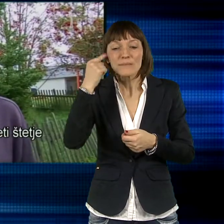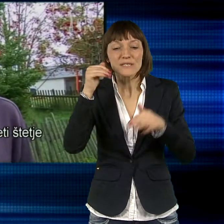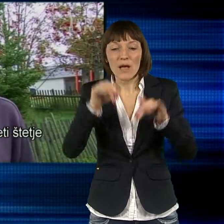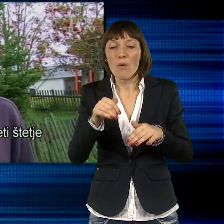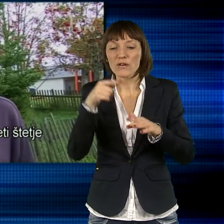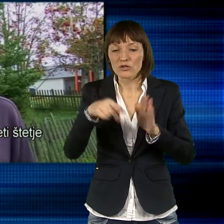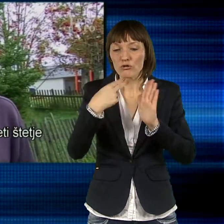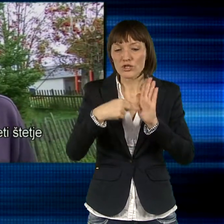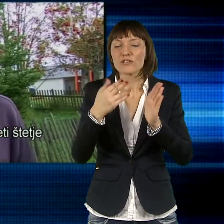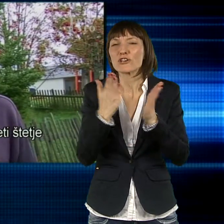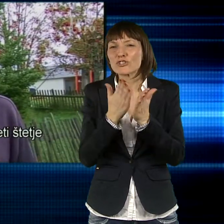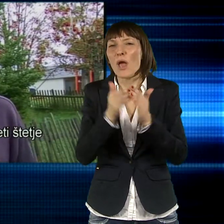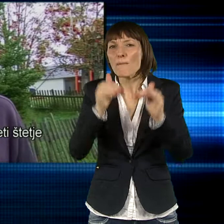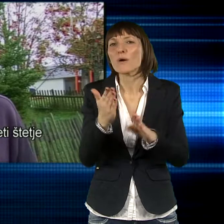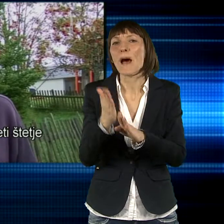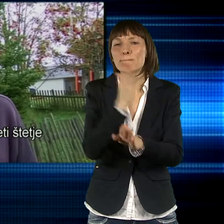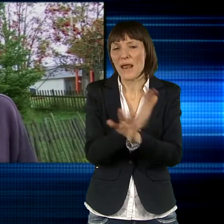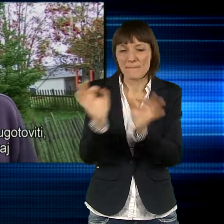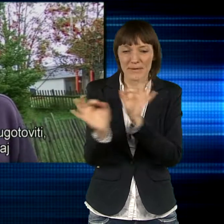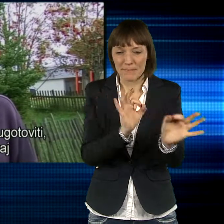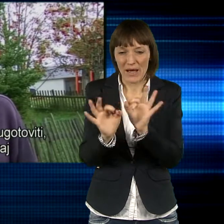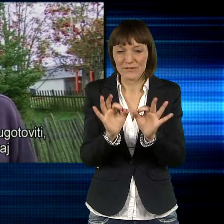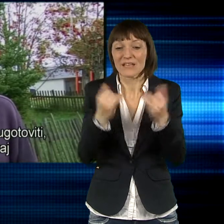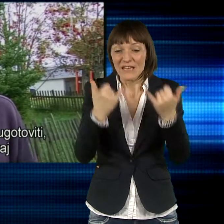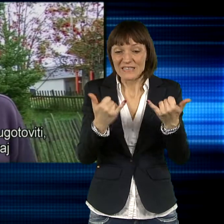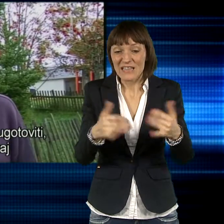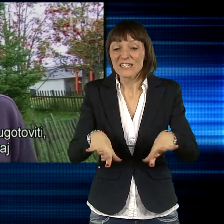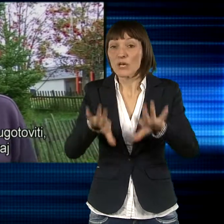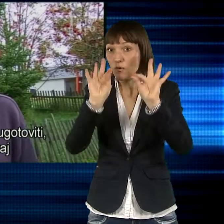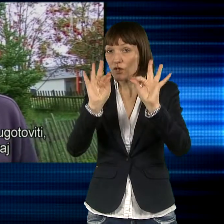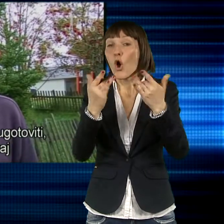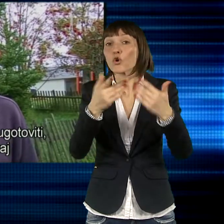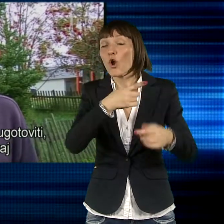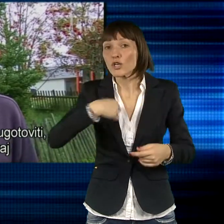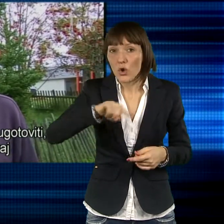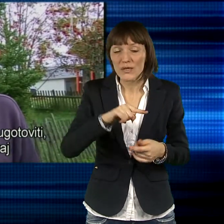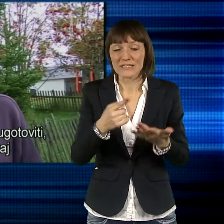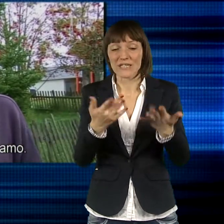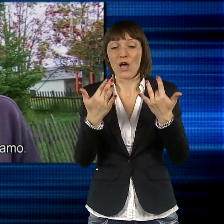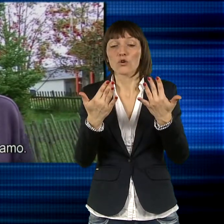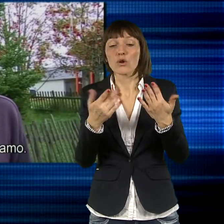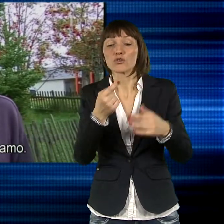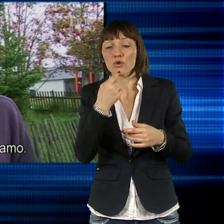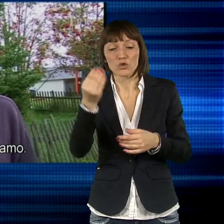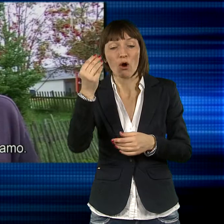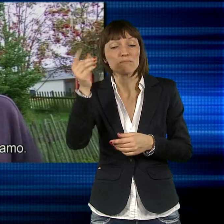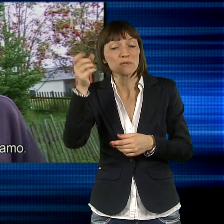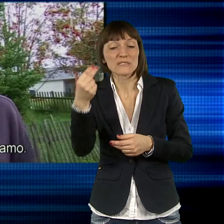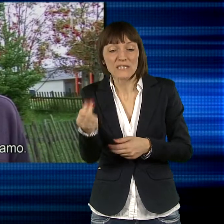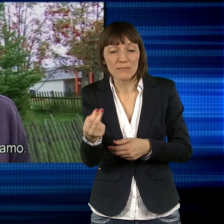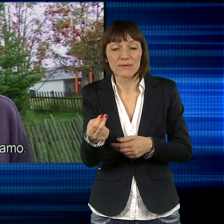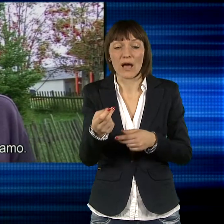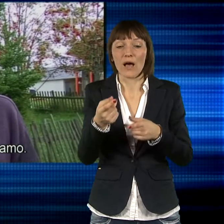popis je trebao i prije biti po mom mišljenju, ali dobro je došao i sada da se zna koliko nas je, šta nas je, gdje smo, s čim raspolažemo